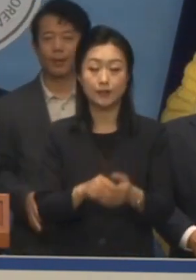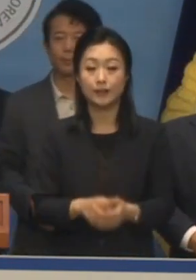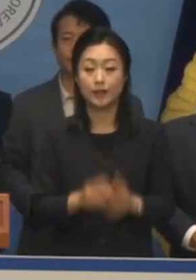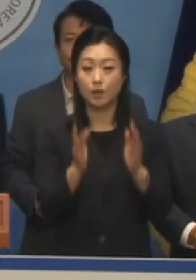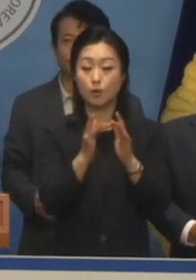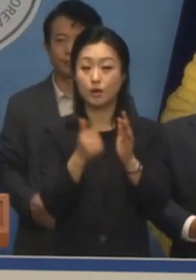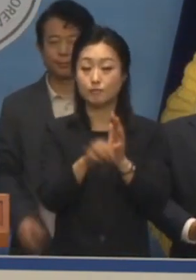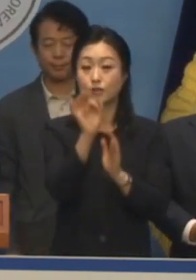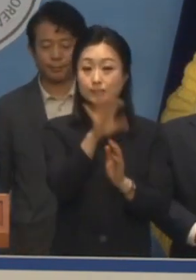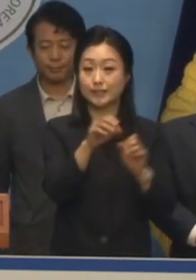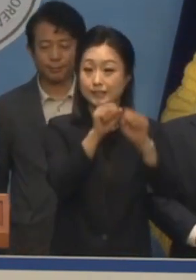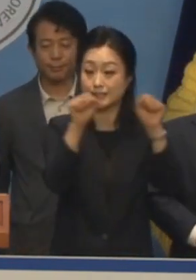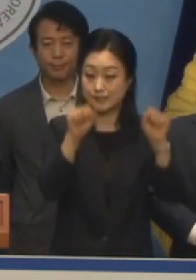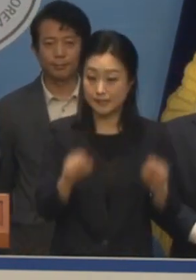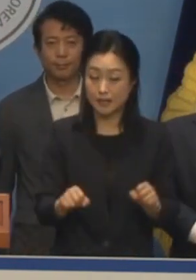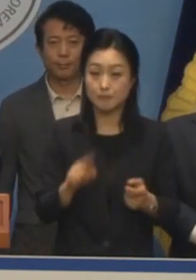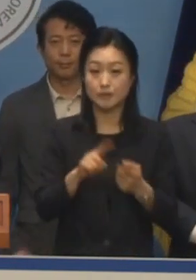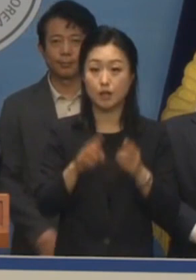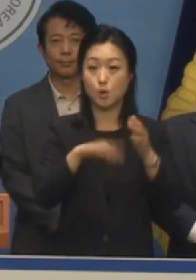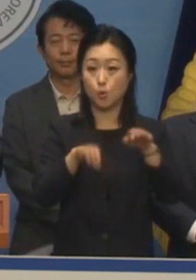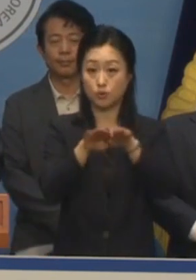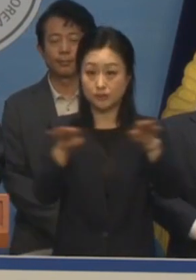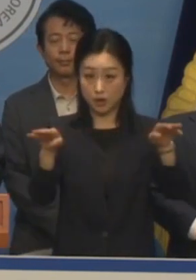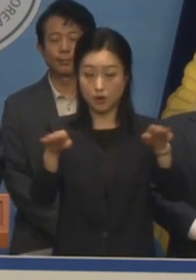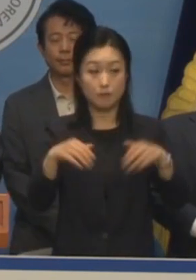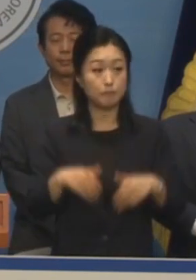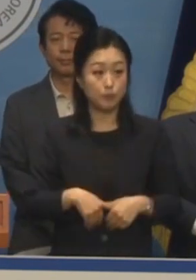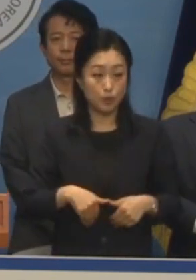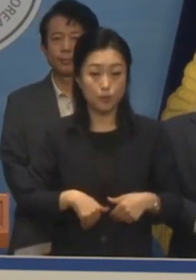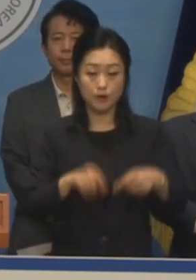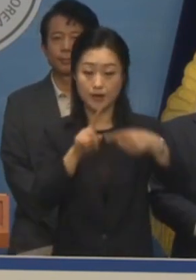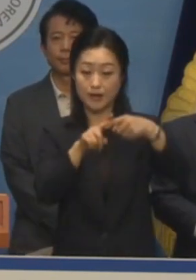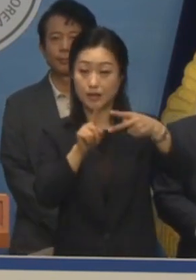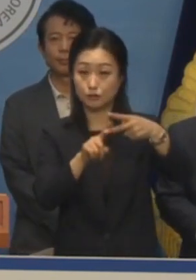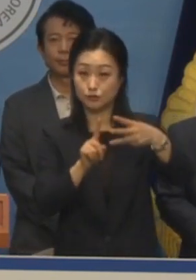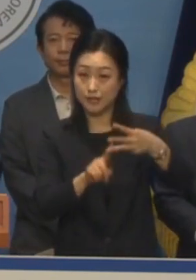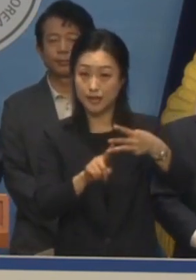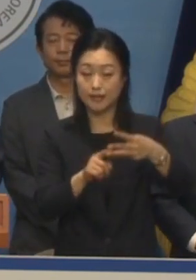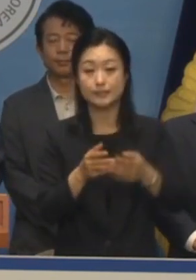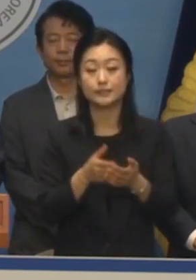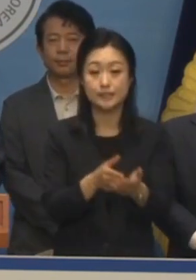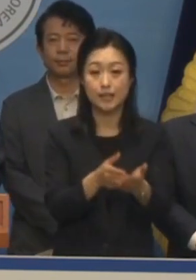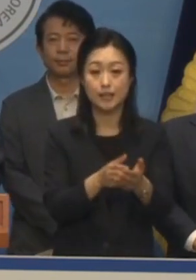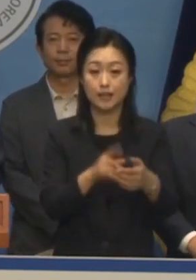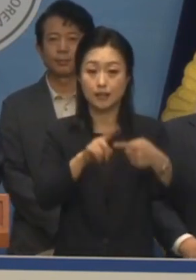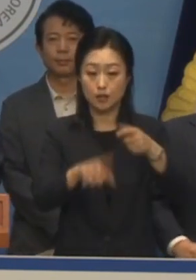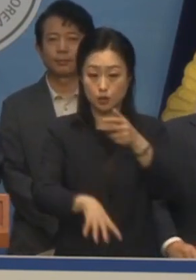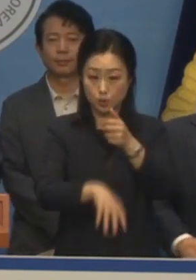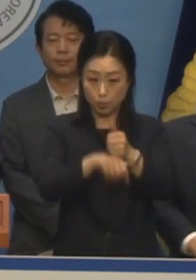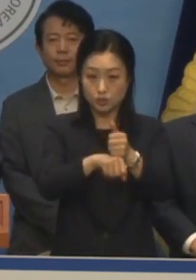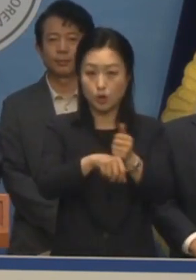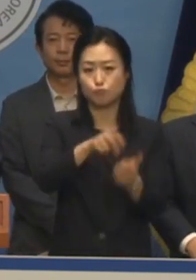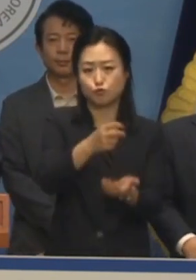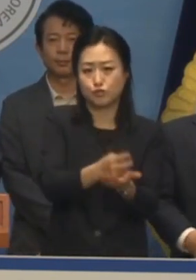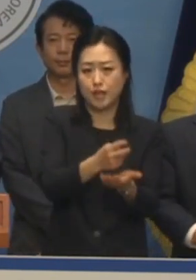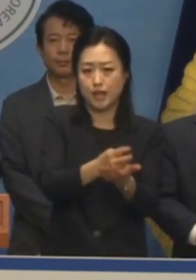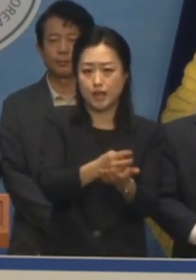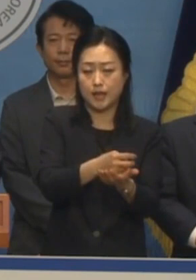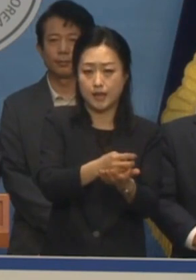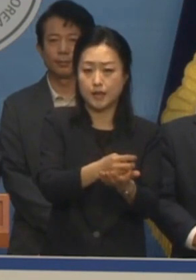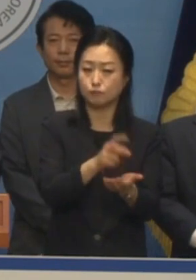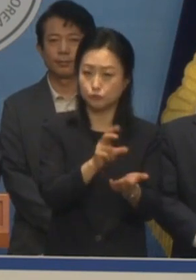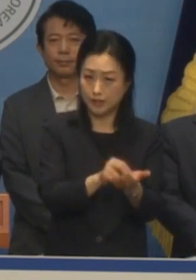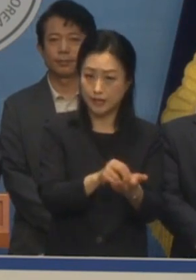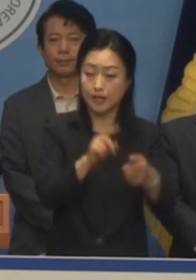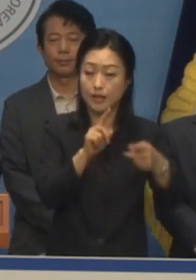공정화에 관한 그 법률은 세 가지 측면에서 제안이 됐습니다. 하나는 독점 규제에 관한 측면에서, 두